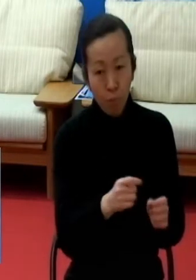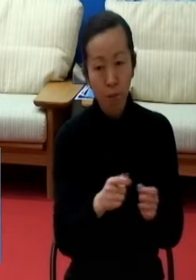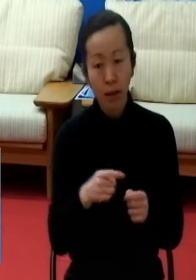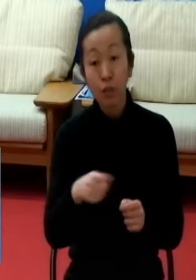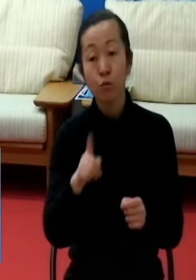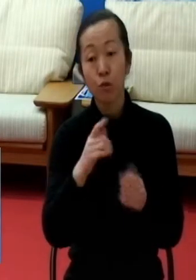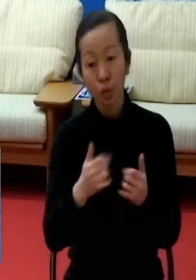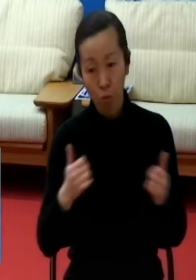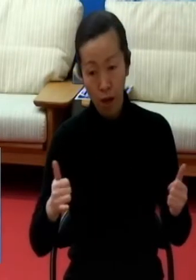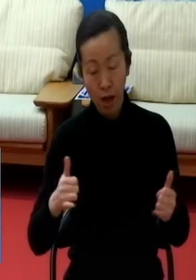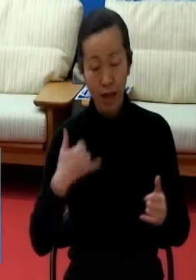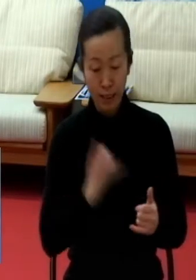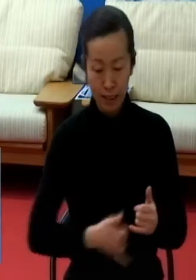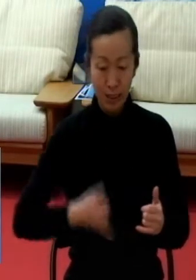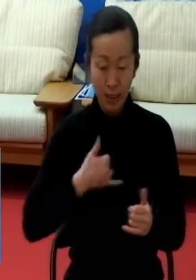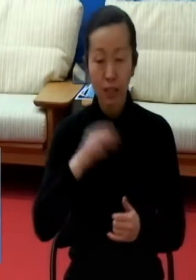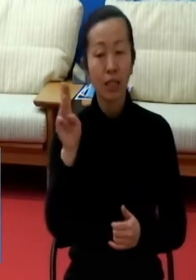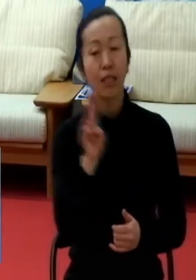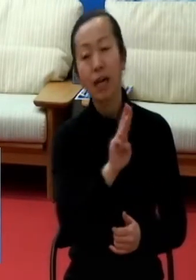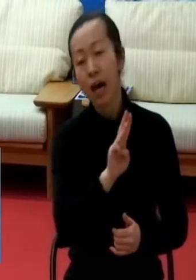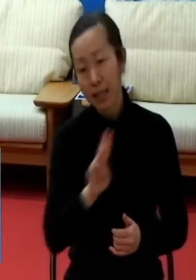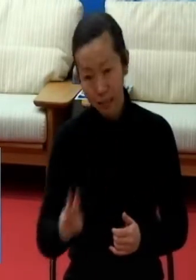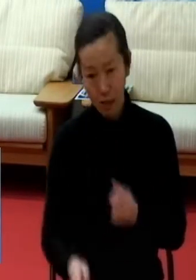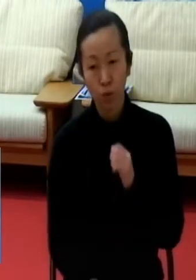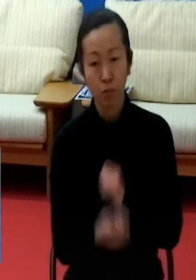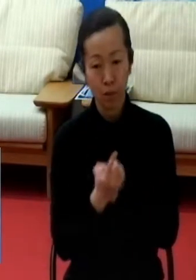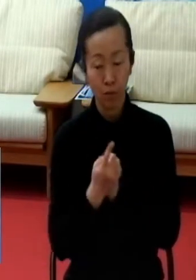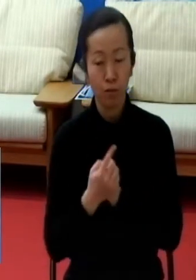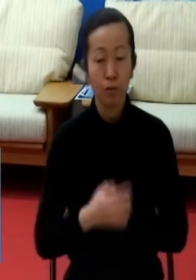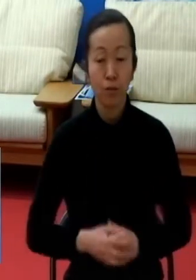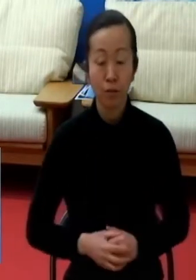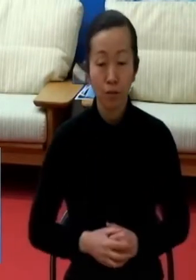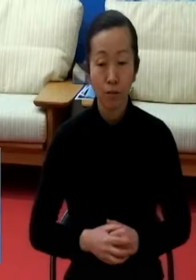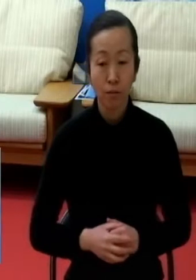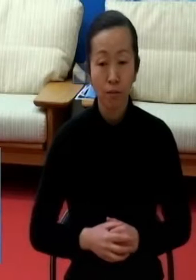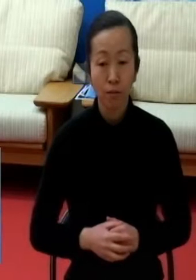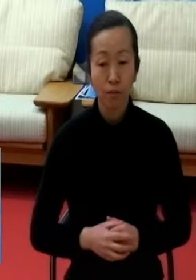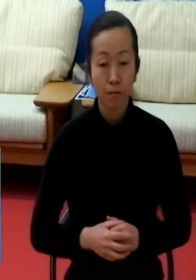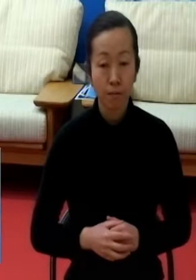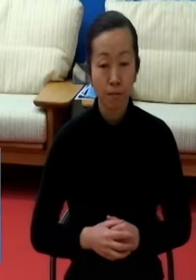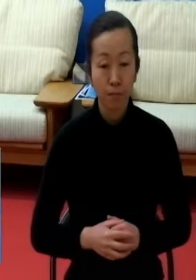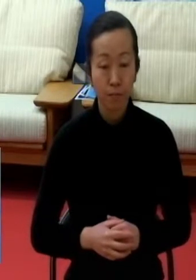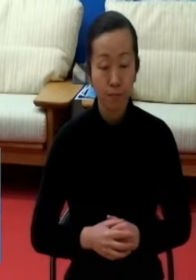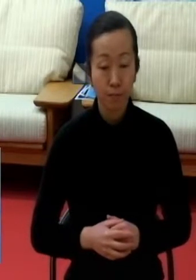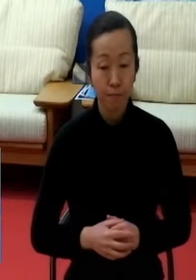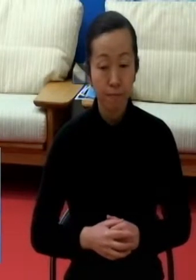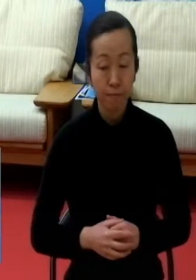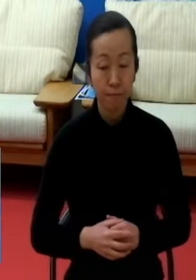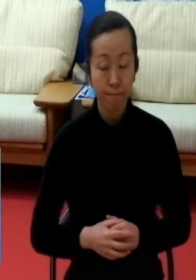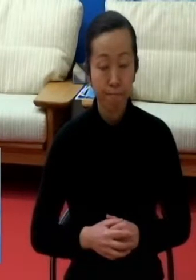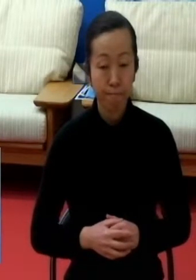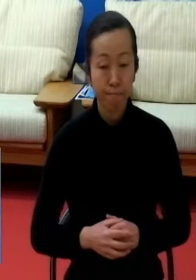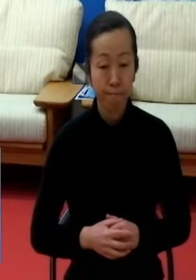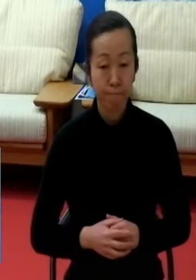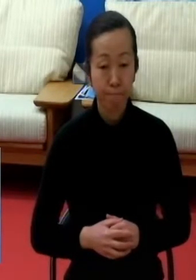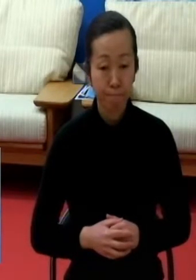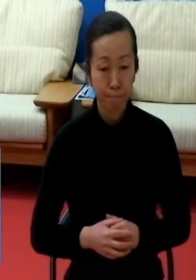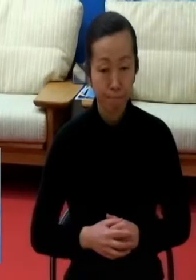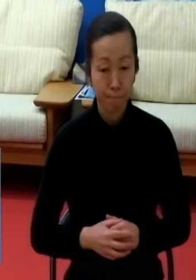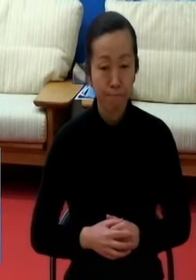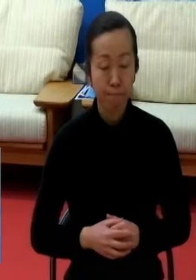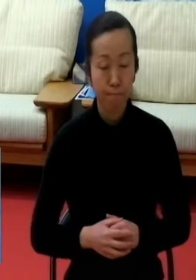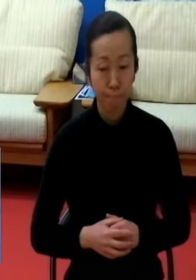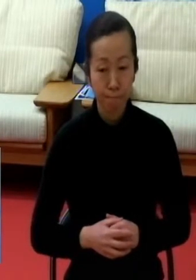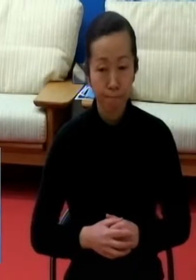。 여러분 서론적인 많은 일들이 부딪혀올 때 거기에 걸려 넘어지지 말고 본론이 있다, 결론이 있다. 그리고